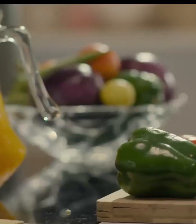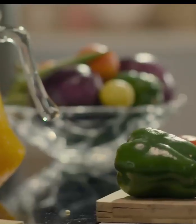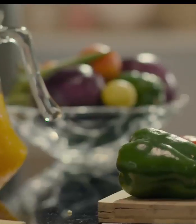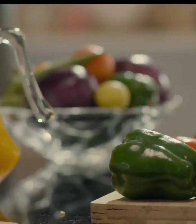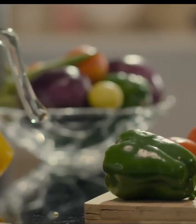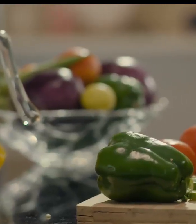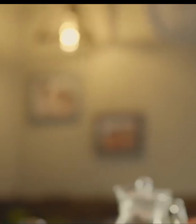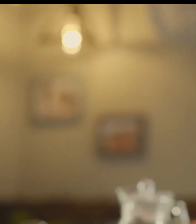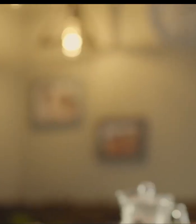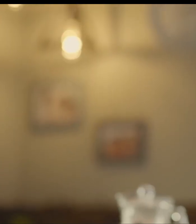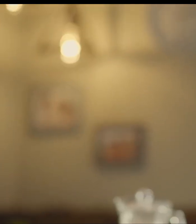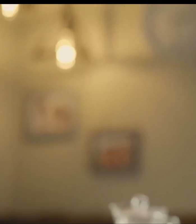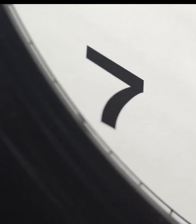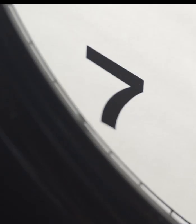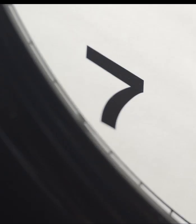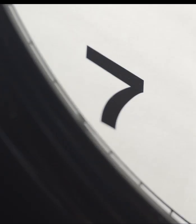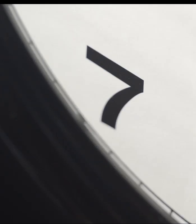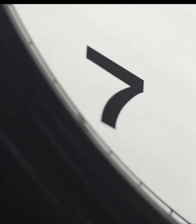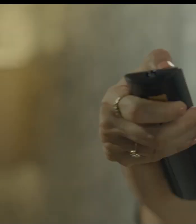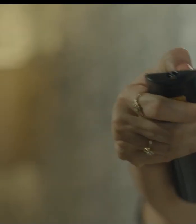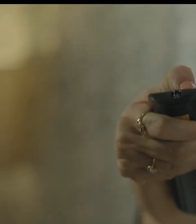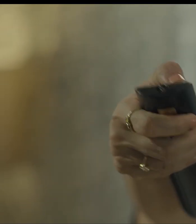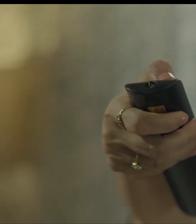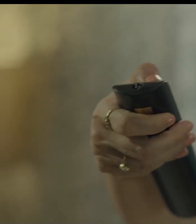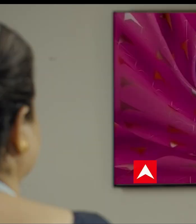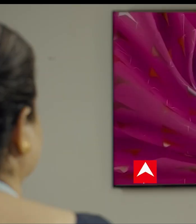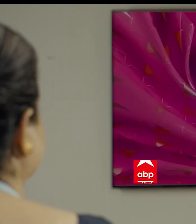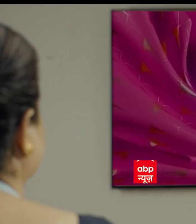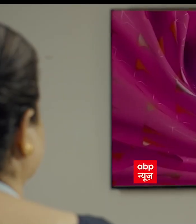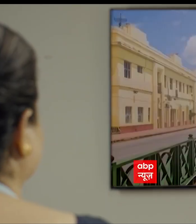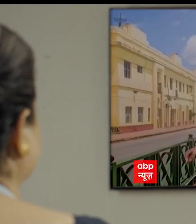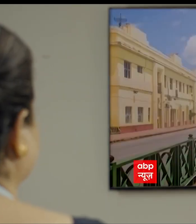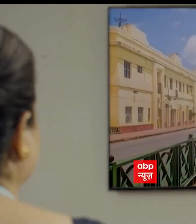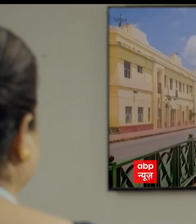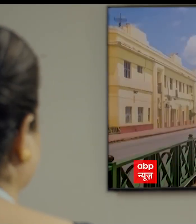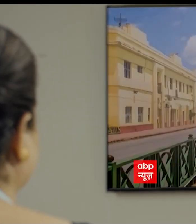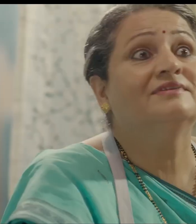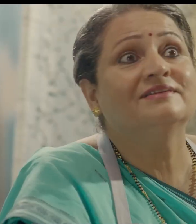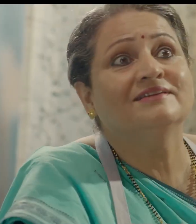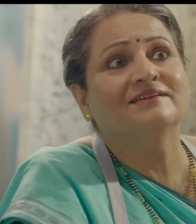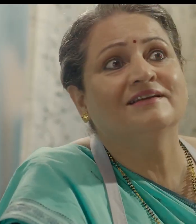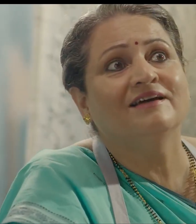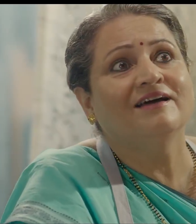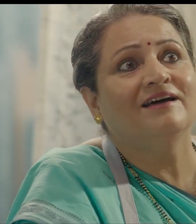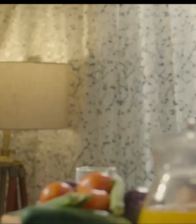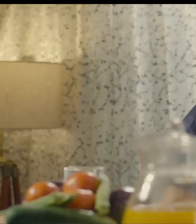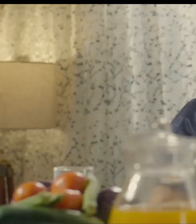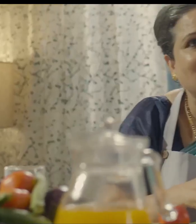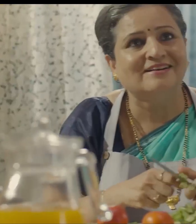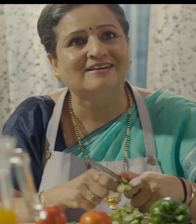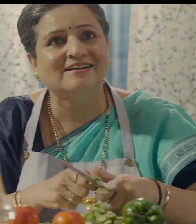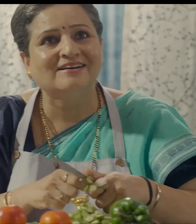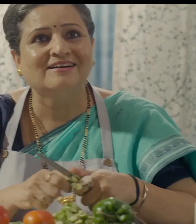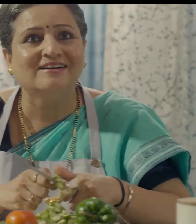जैसे ही घड़ी काटा दोपहर ढाई प आए बबीता जी का दिल सास बहू साजिश के लिए मचल